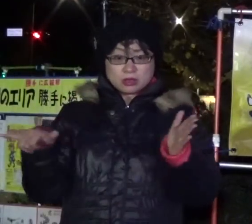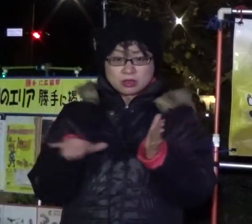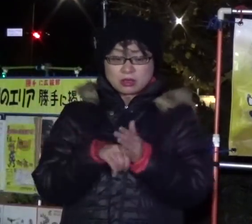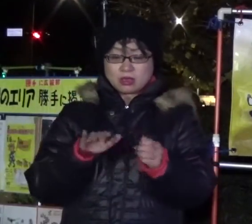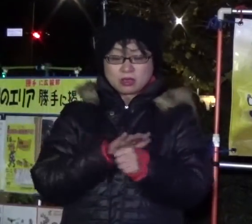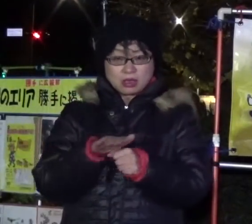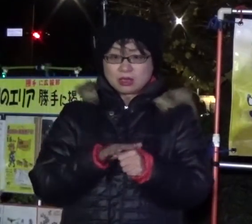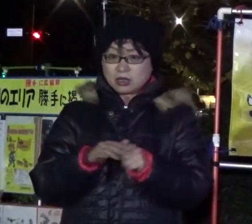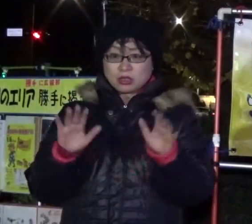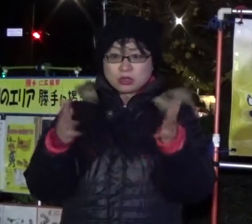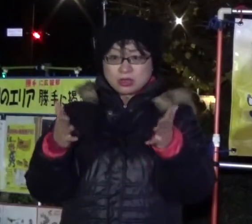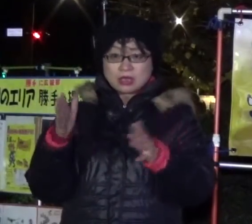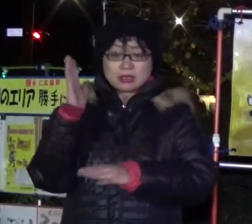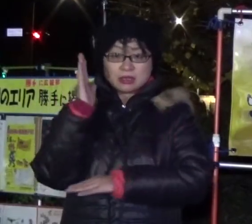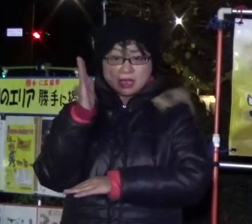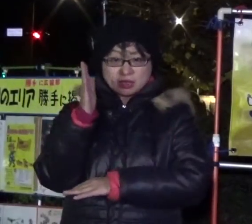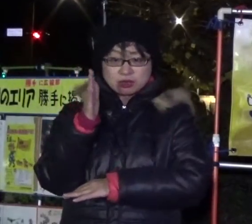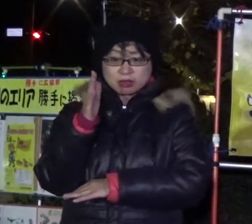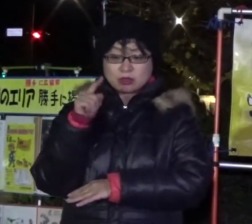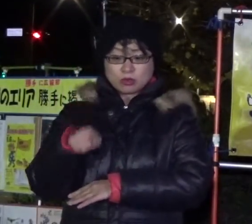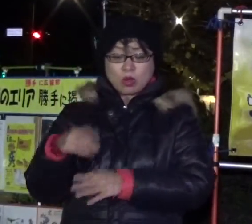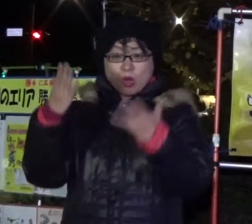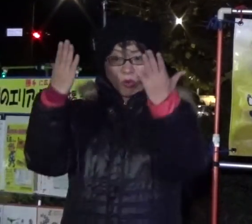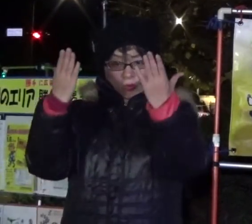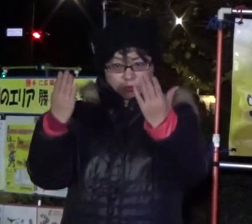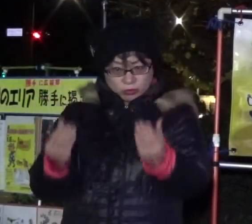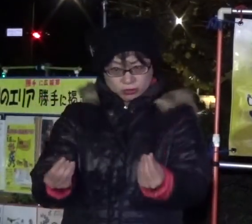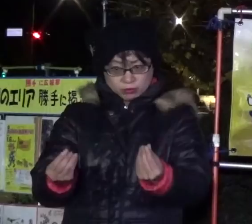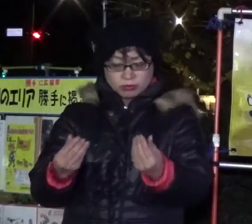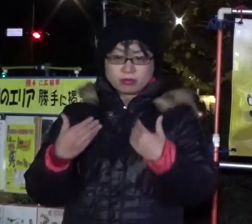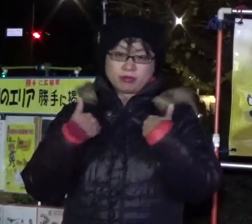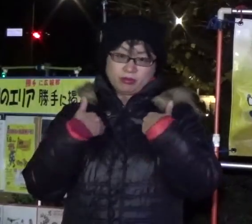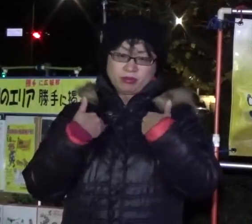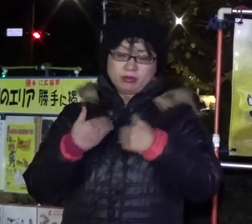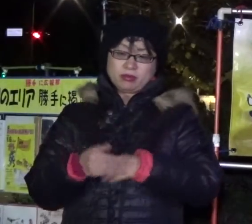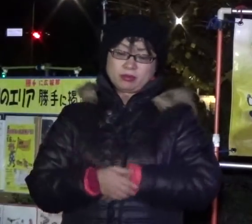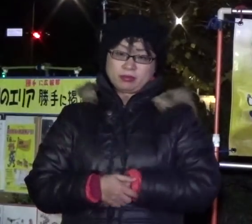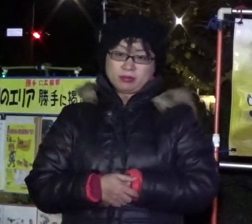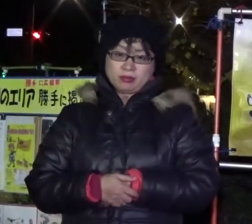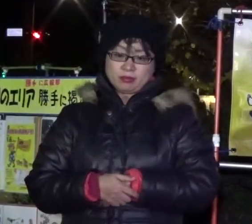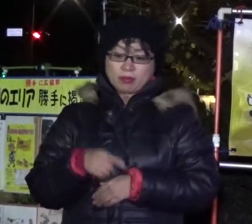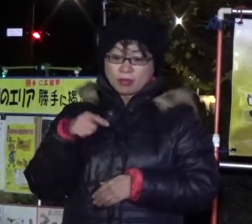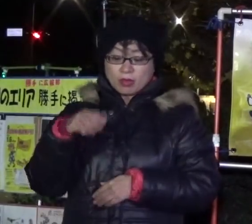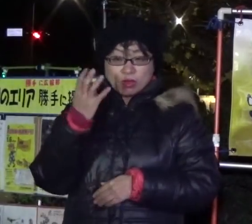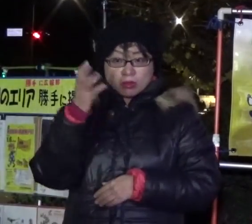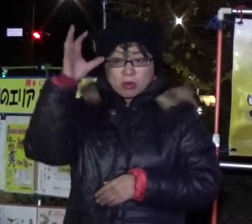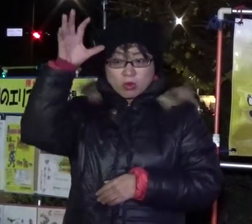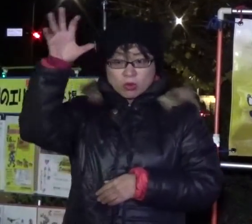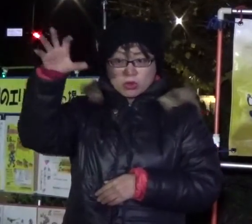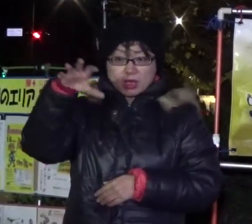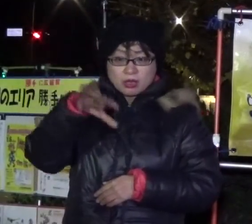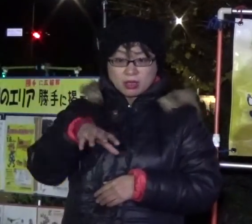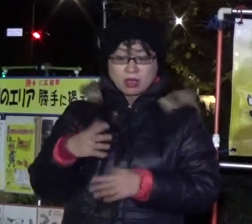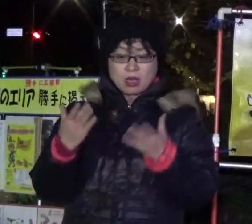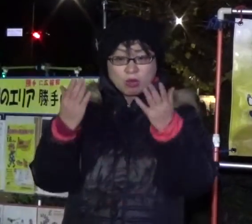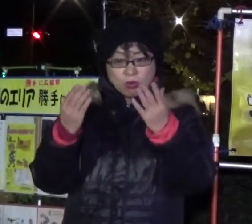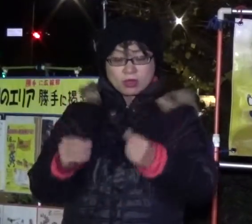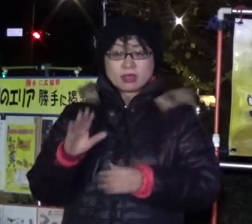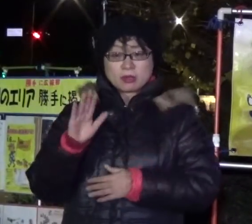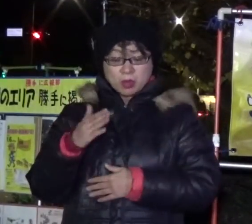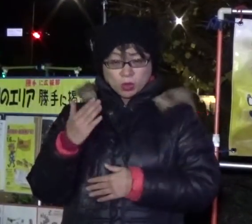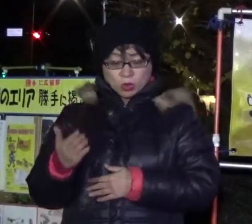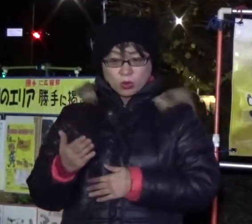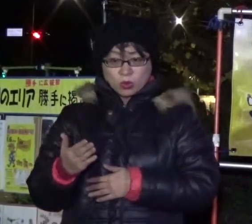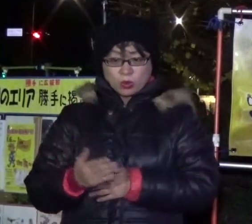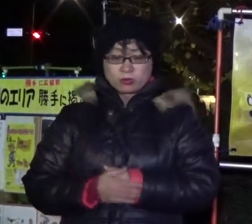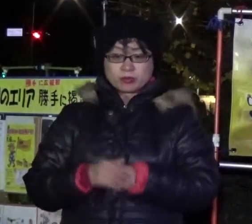ない政治はもう終わりにしなきゃいけません。希望のエリア、ここは終わりかもしれないけど、